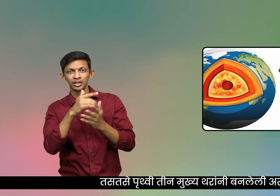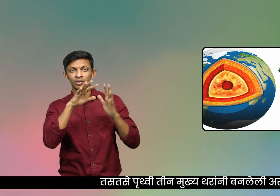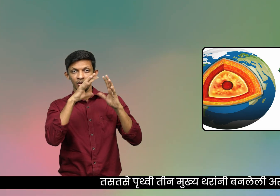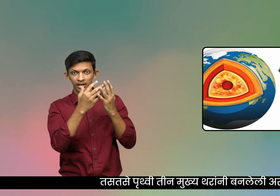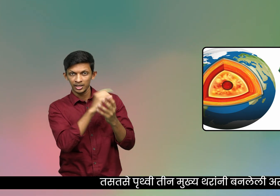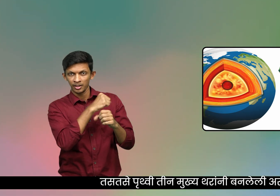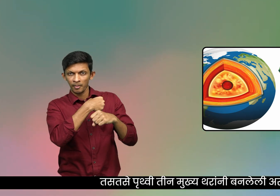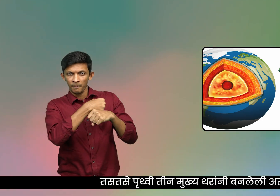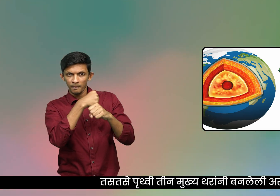असते.